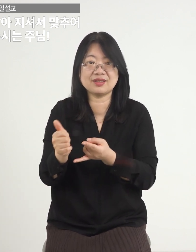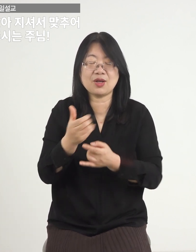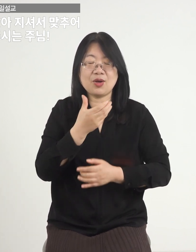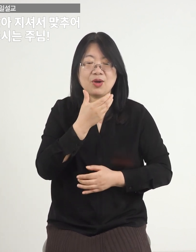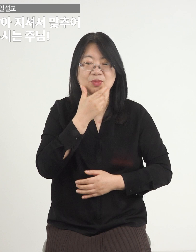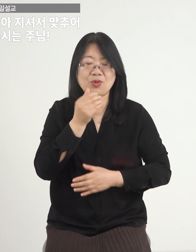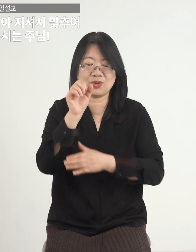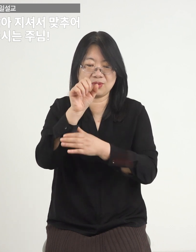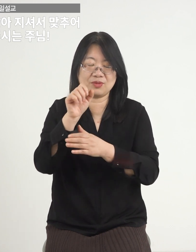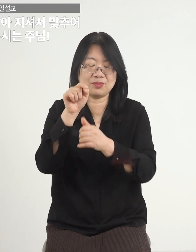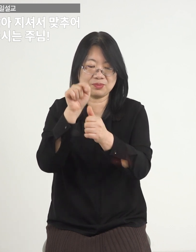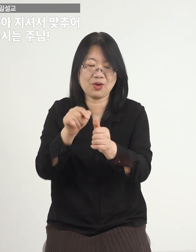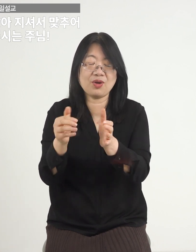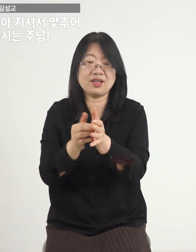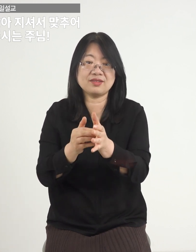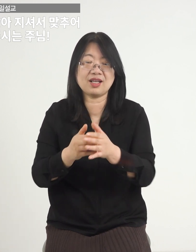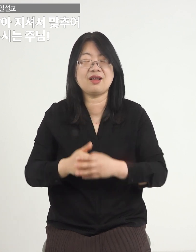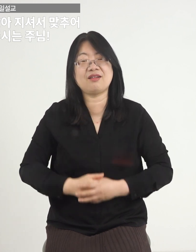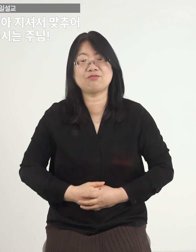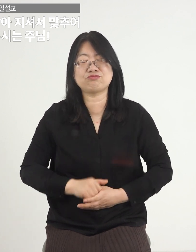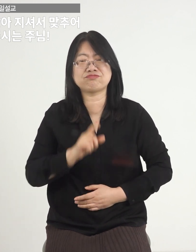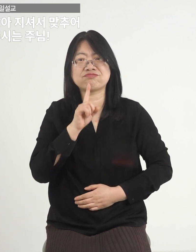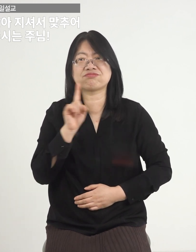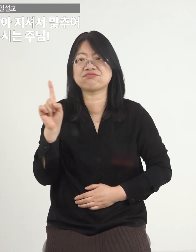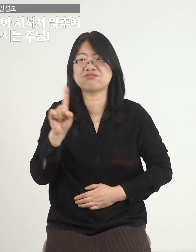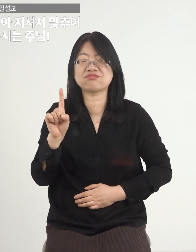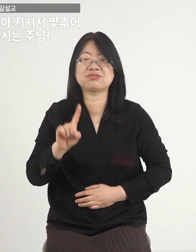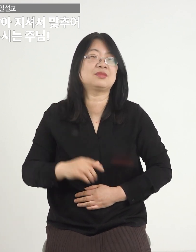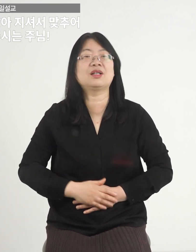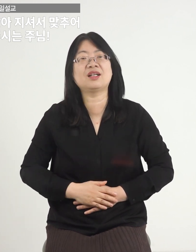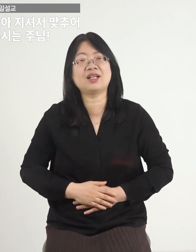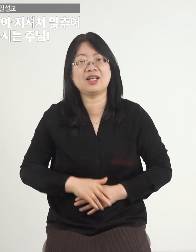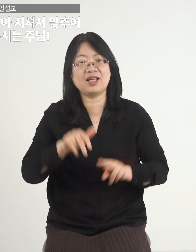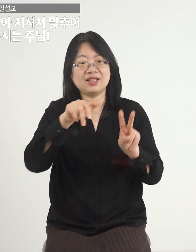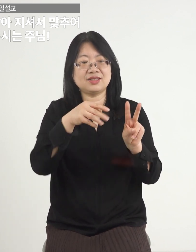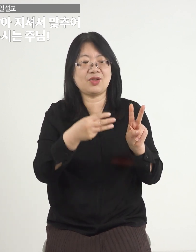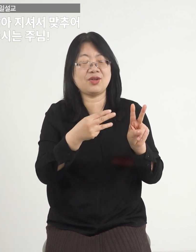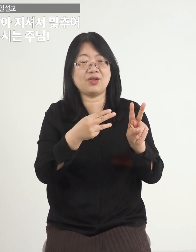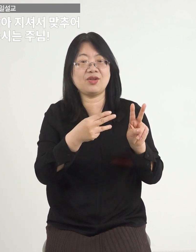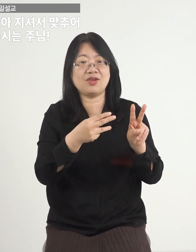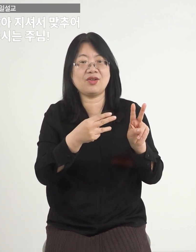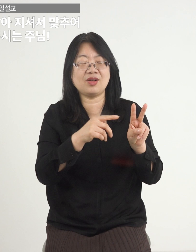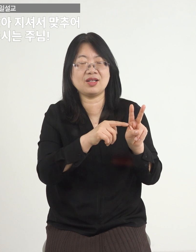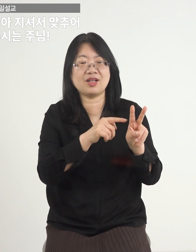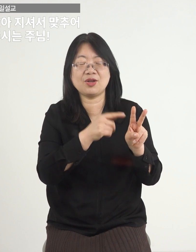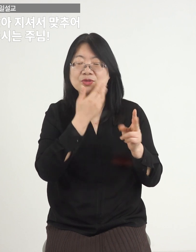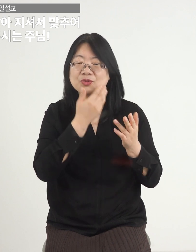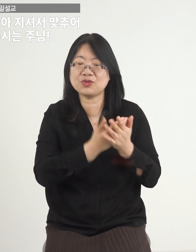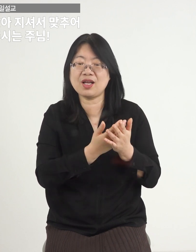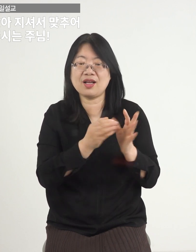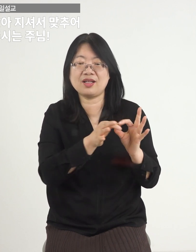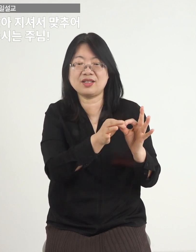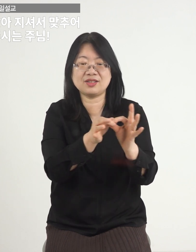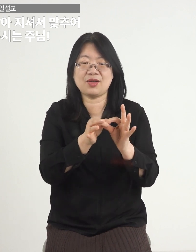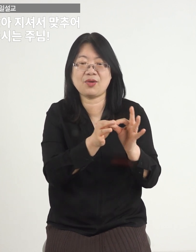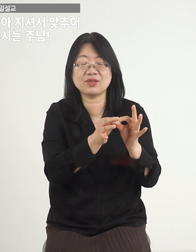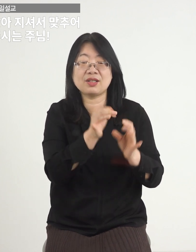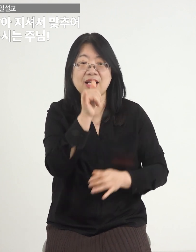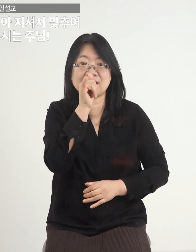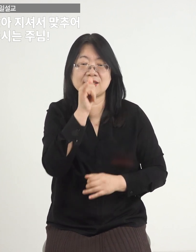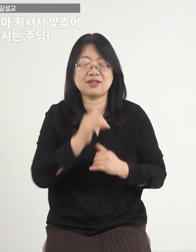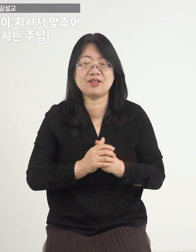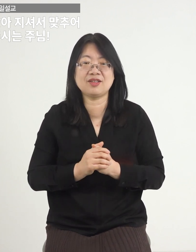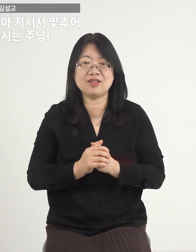복을 명하셨다. 자, 이게 무슨 소린가? 이거는 2절과 굉장히 중요한 연결고리를 갖고